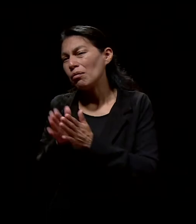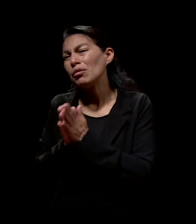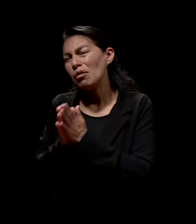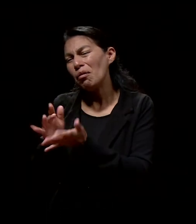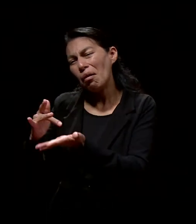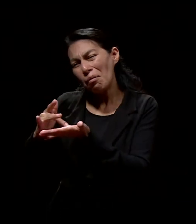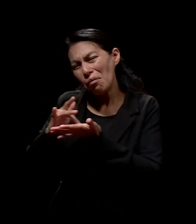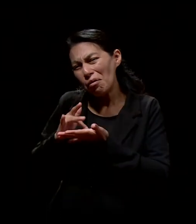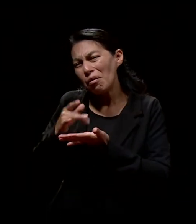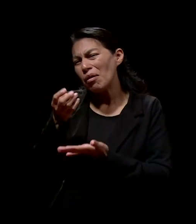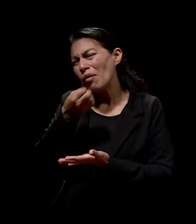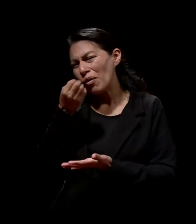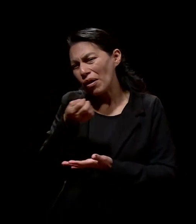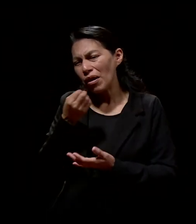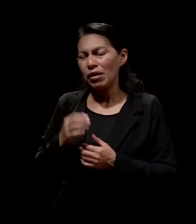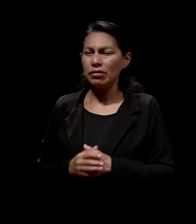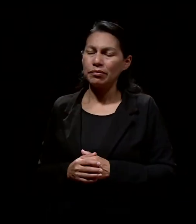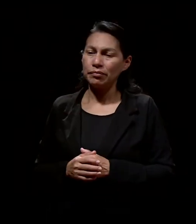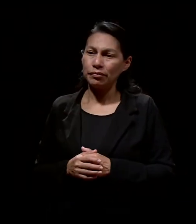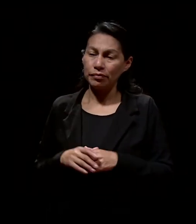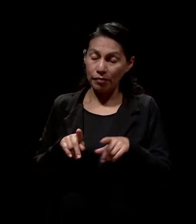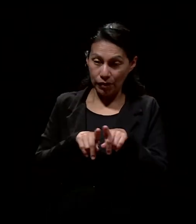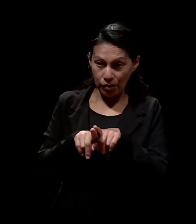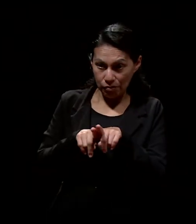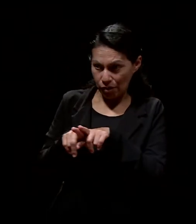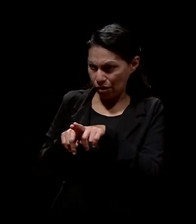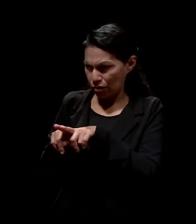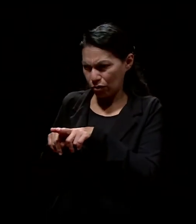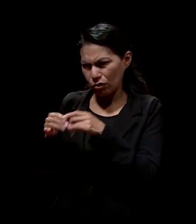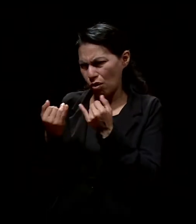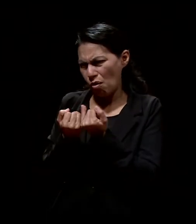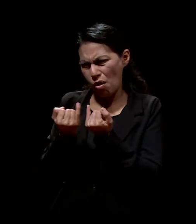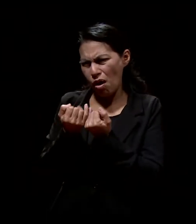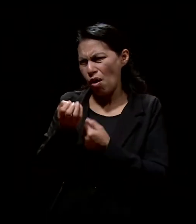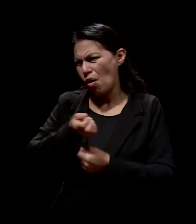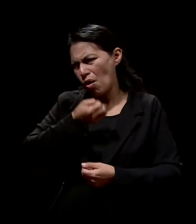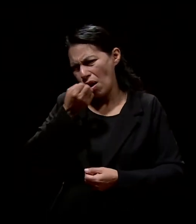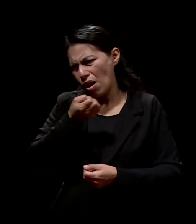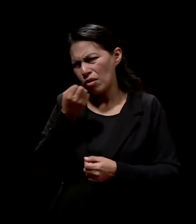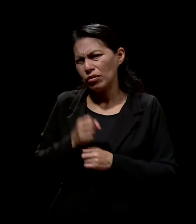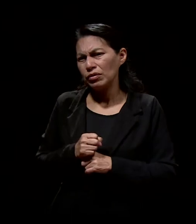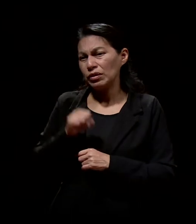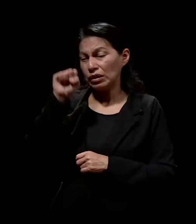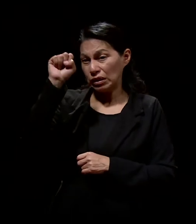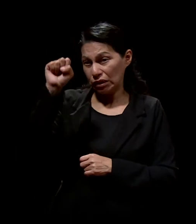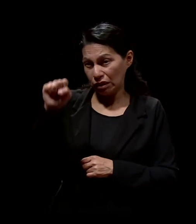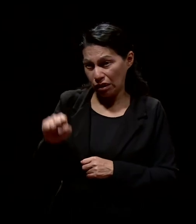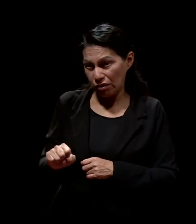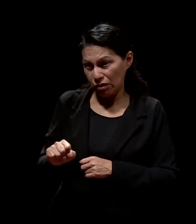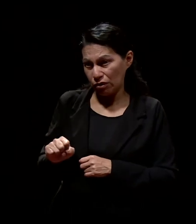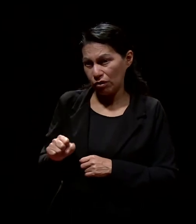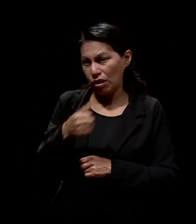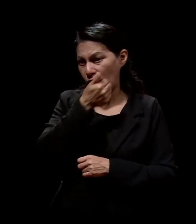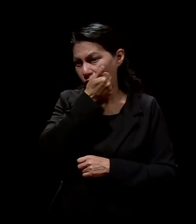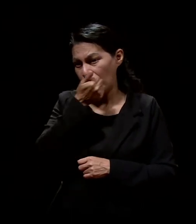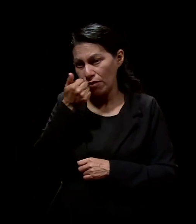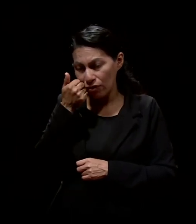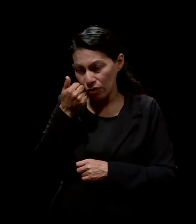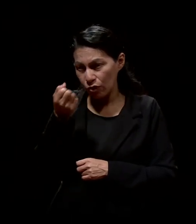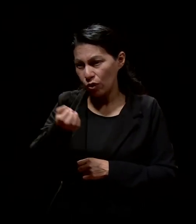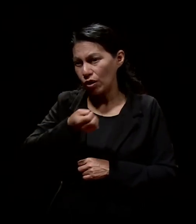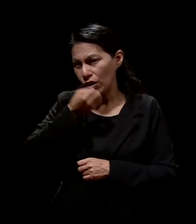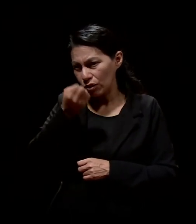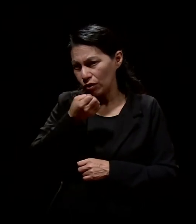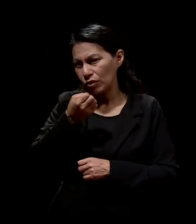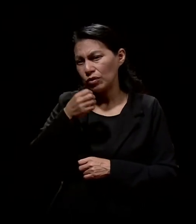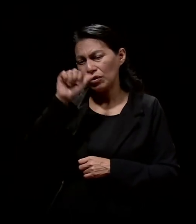papás que me apoyaran en oración y de igual manera hermanos de la iglesia se unieron conmigo para orar y todos los sábados yo